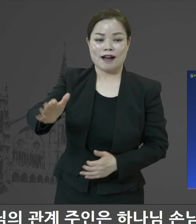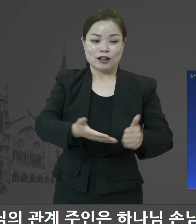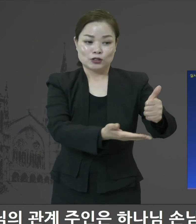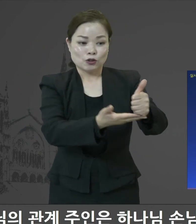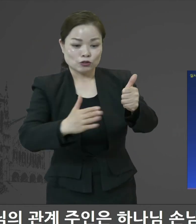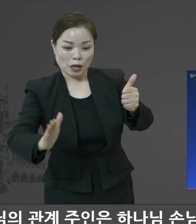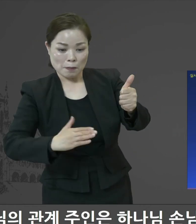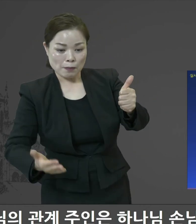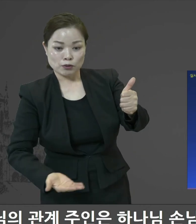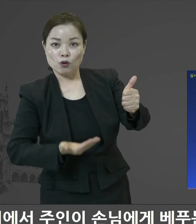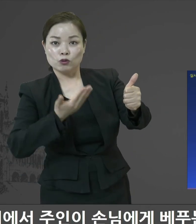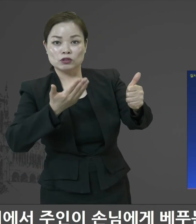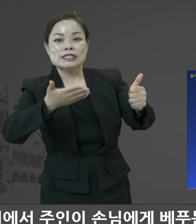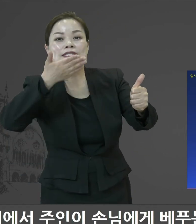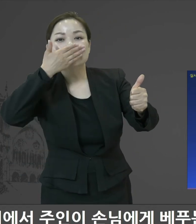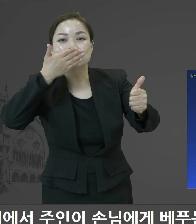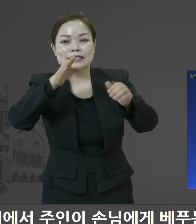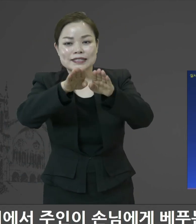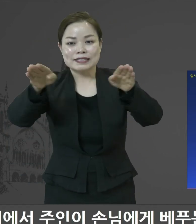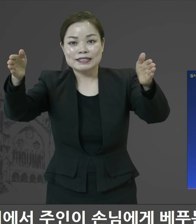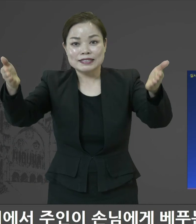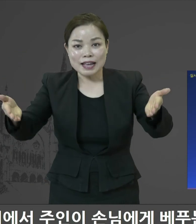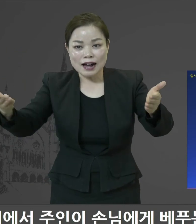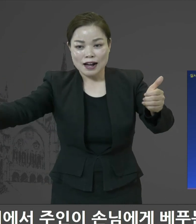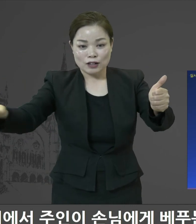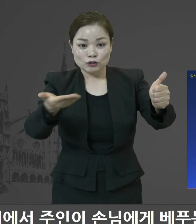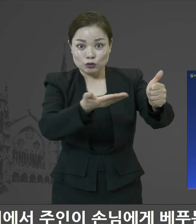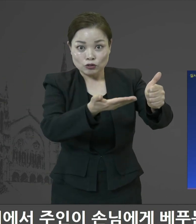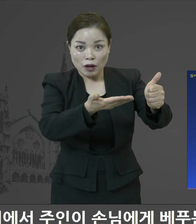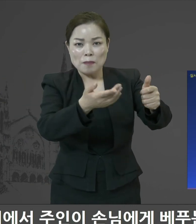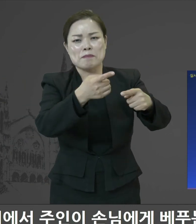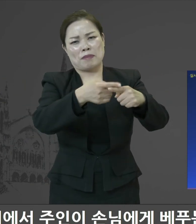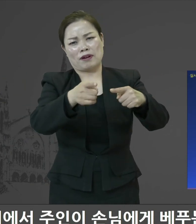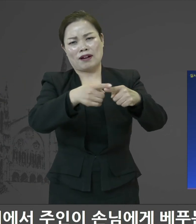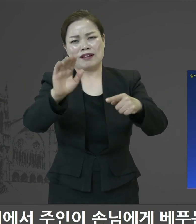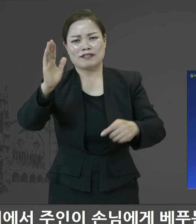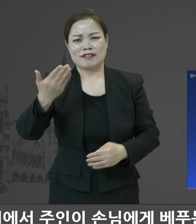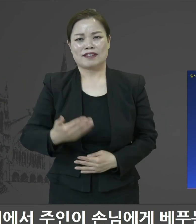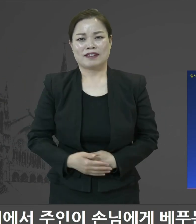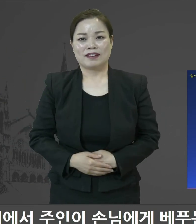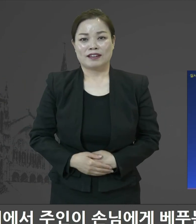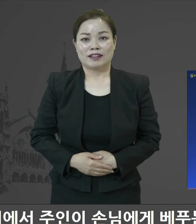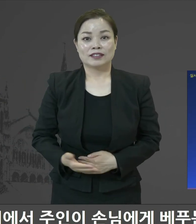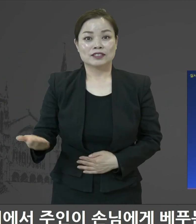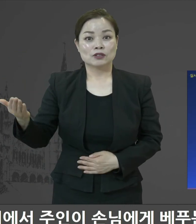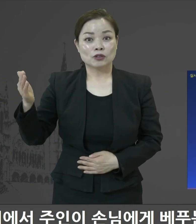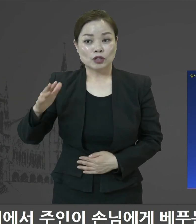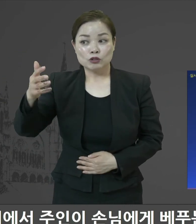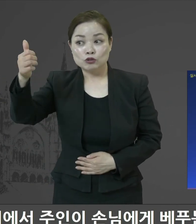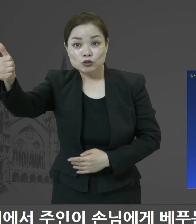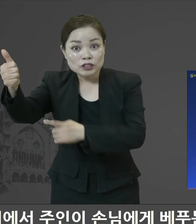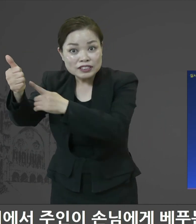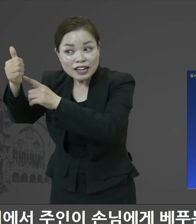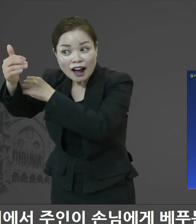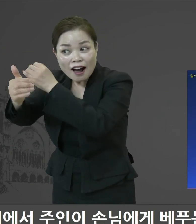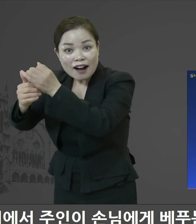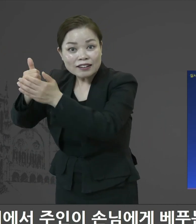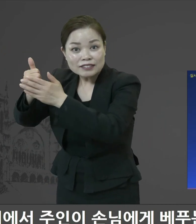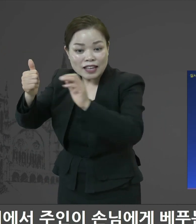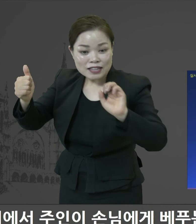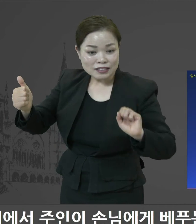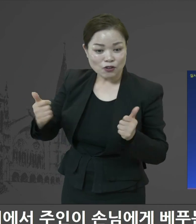손님에게 베푸는 식탁의 환대 수준에 의해서 평가를 받았다고 합니다. 그런데 주인이신 하나님은